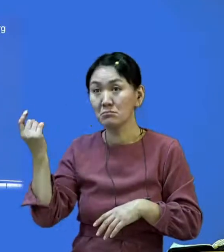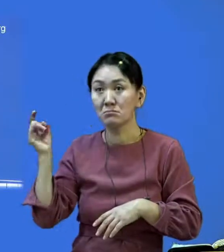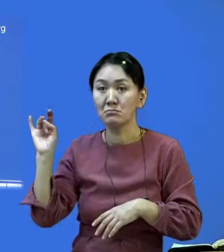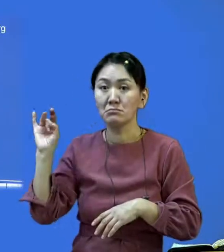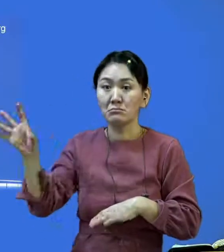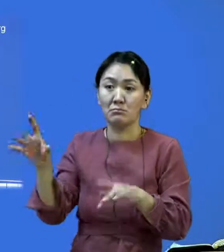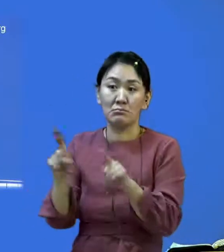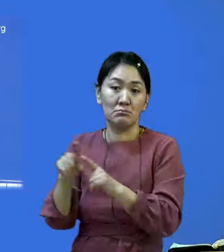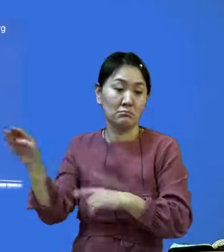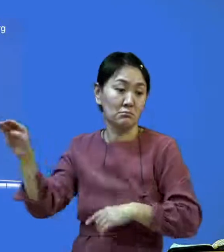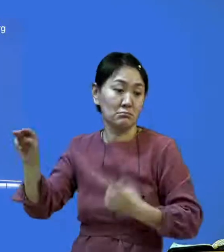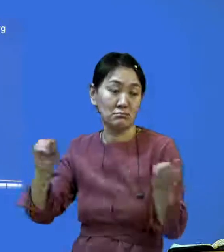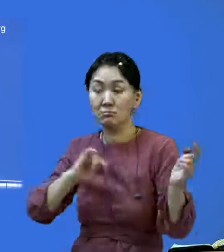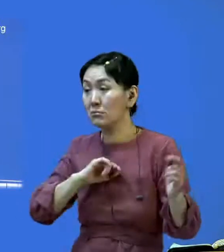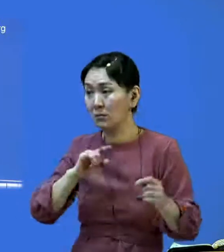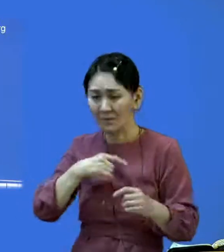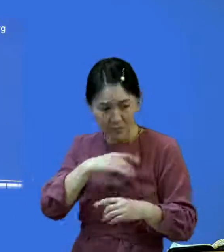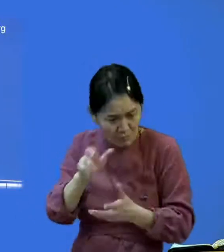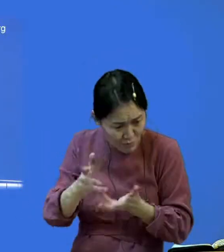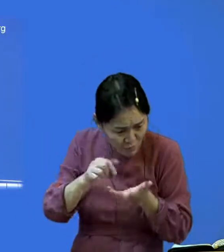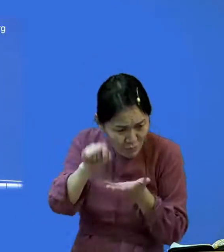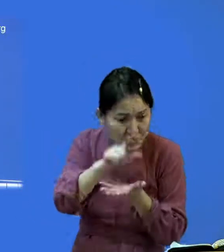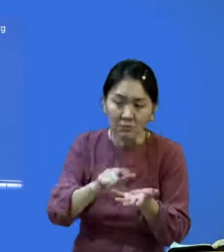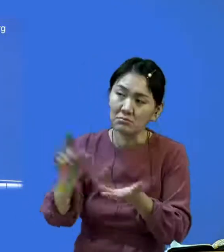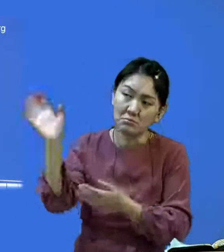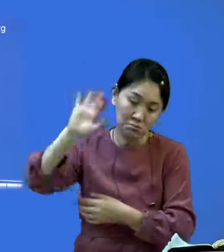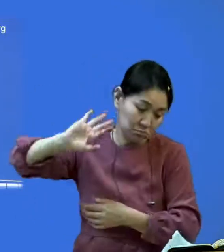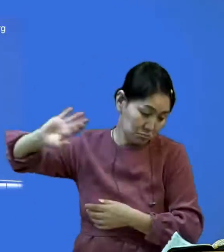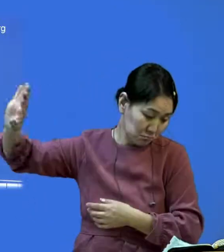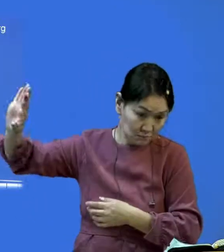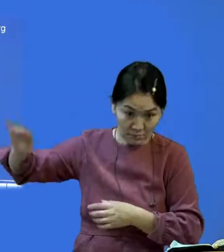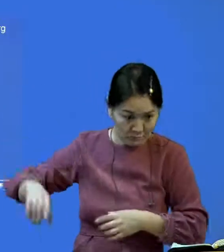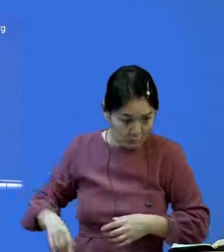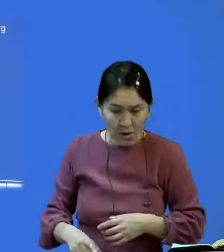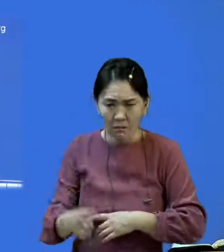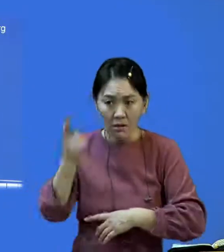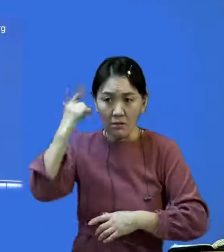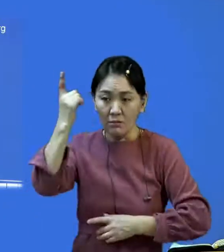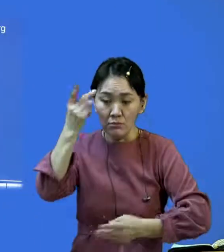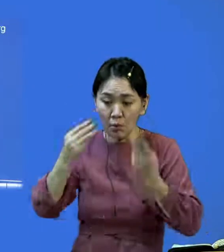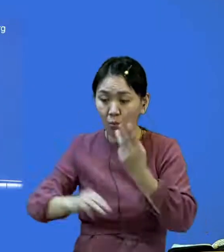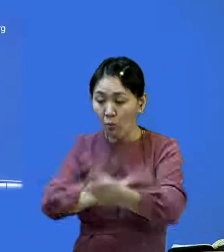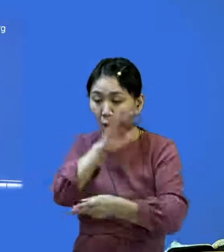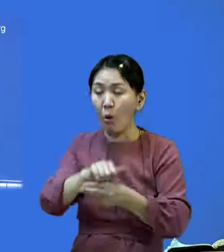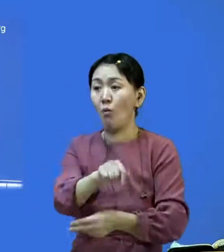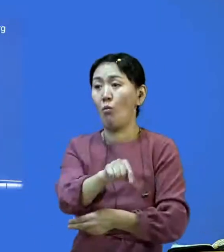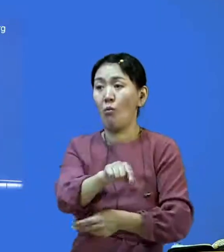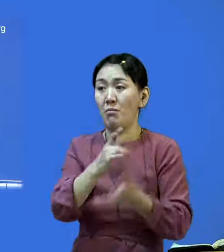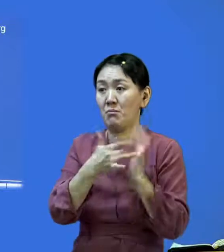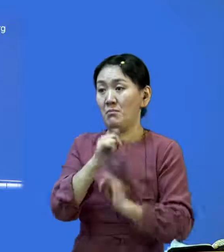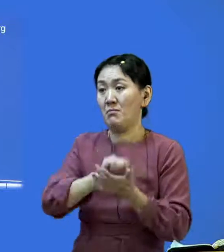хайхараад үүнээс эсэргүүцээд байгаа учраас тэр хүн бурхны шүүлтэнд орох болно гэж Библи айлдаж байна.